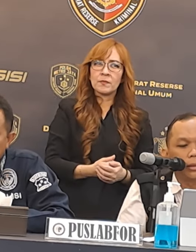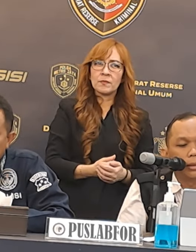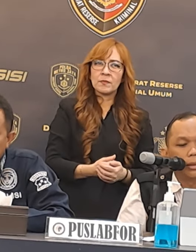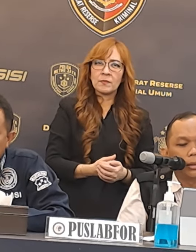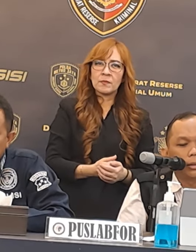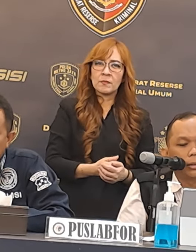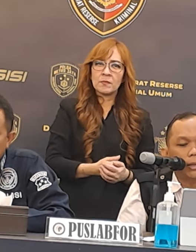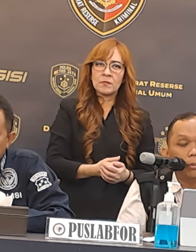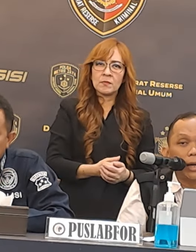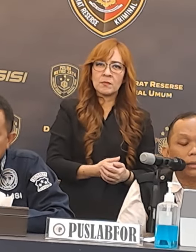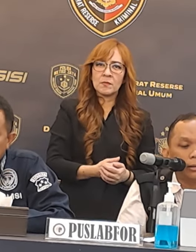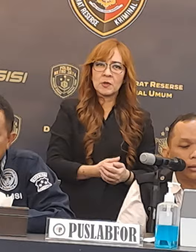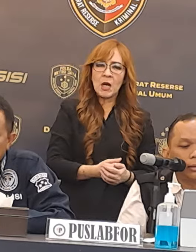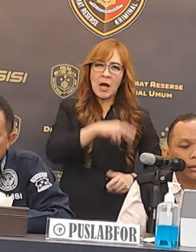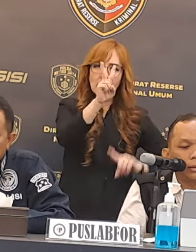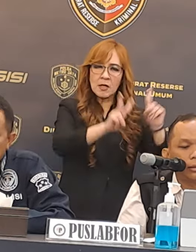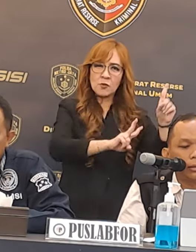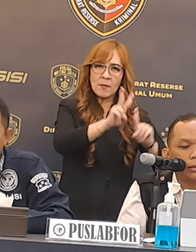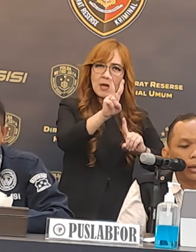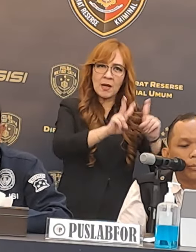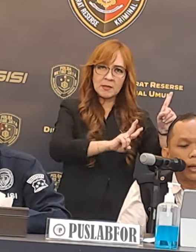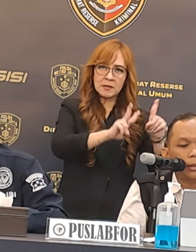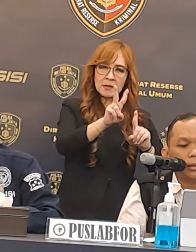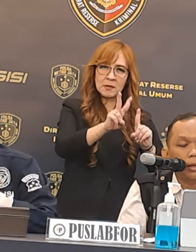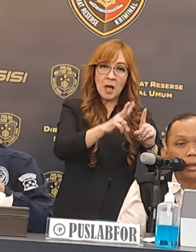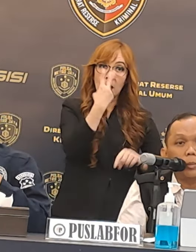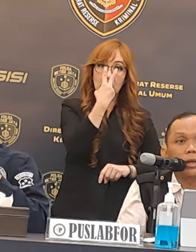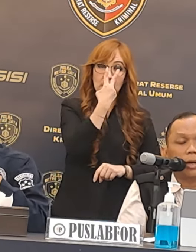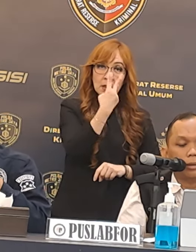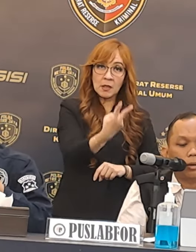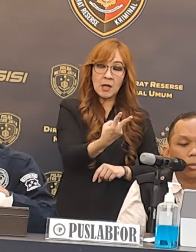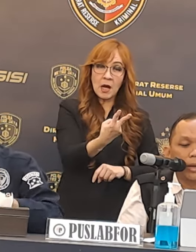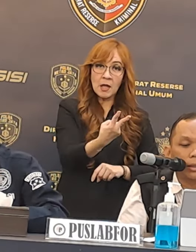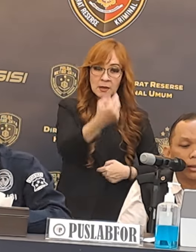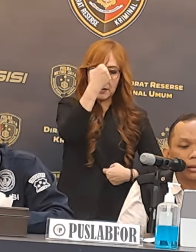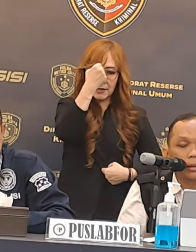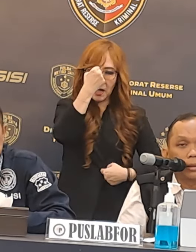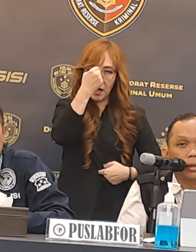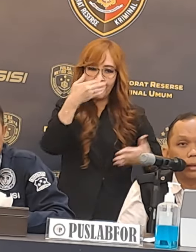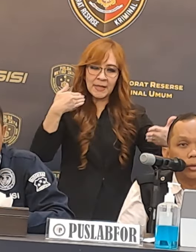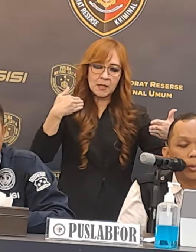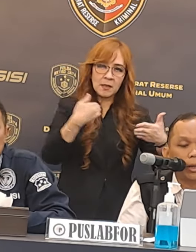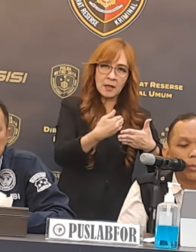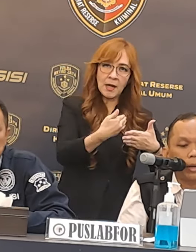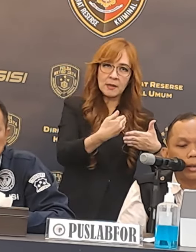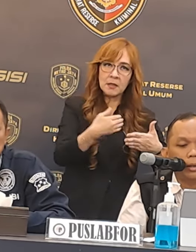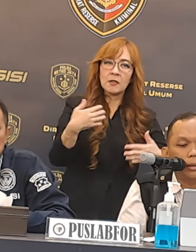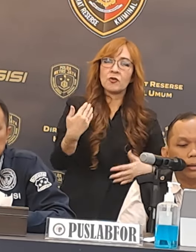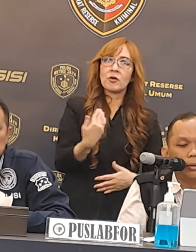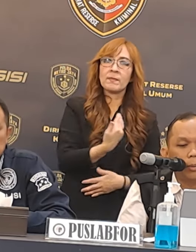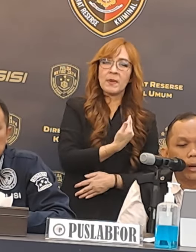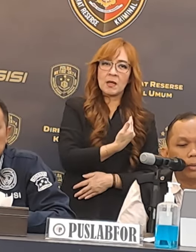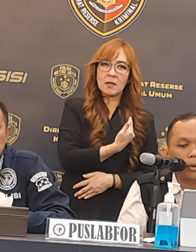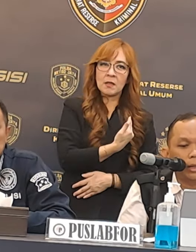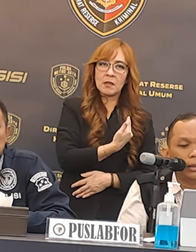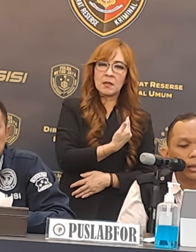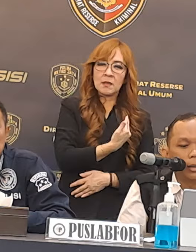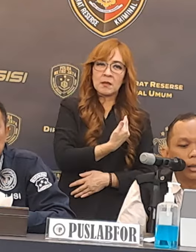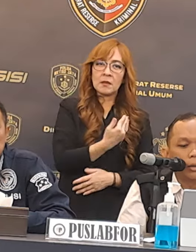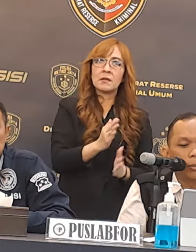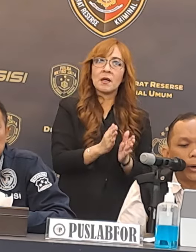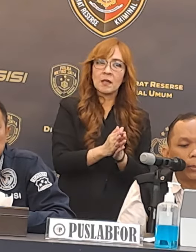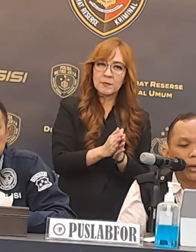12 timeline tampak tersangka mendekat ke korban yang tadi sebutkan Pak Dir, diduga